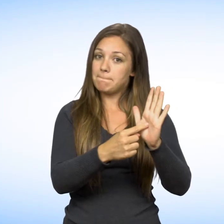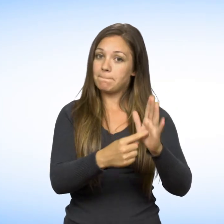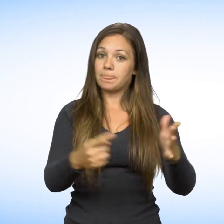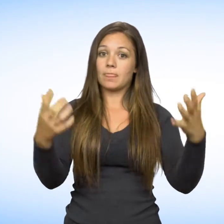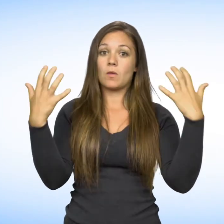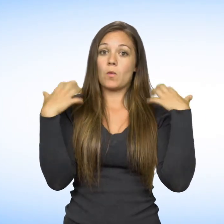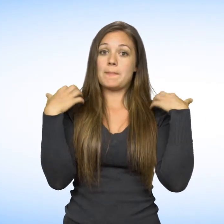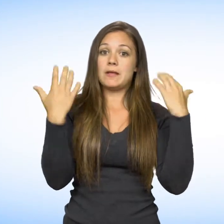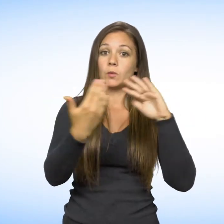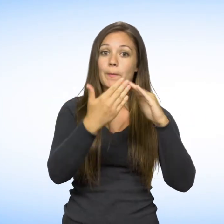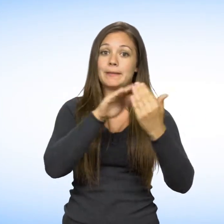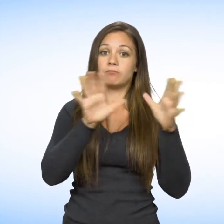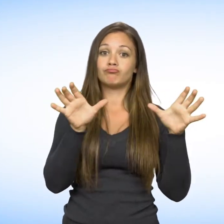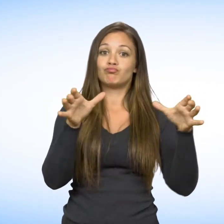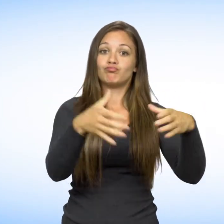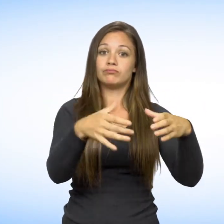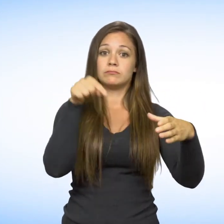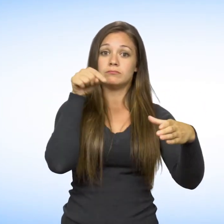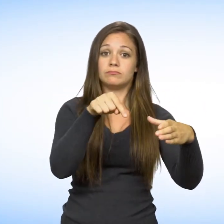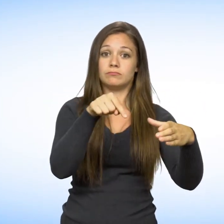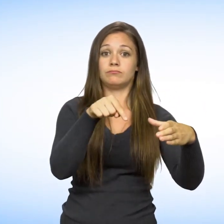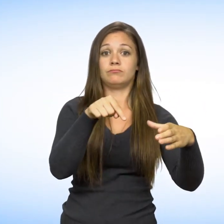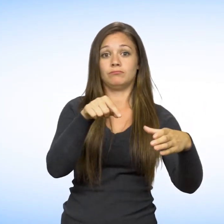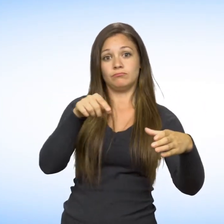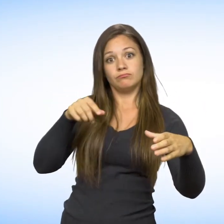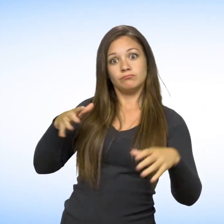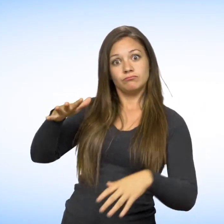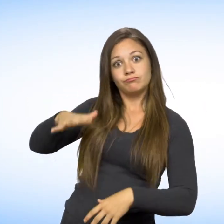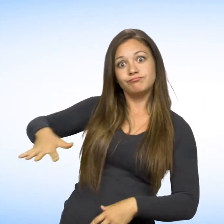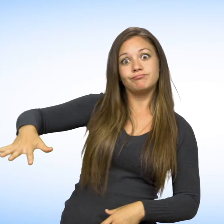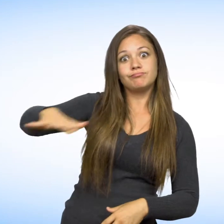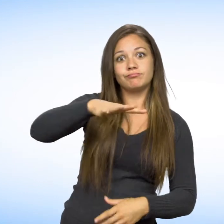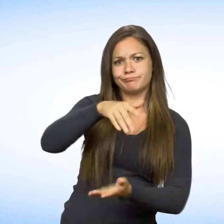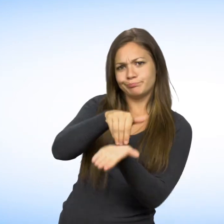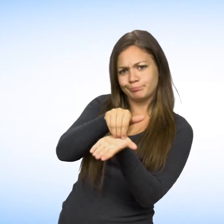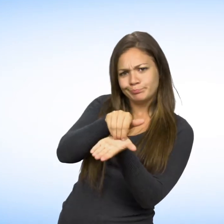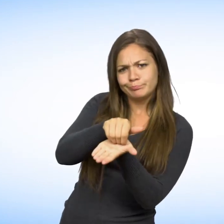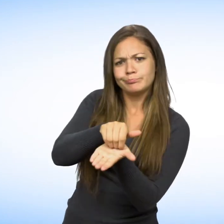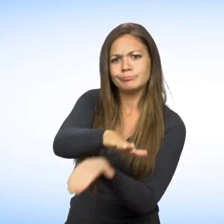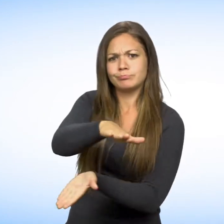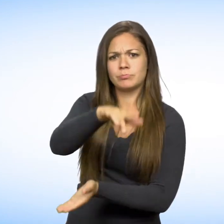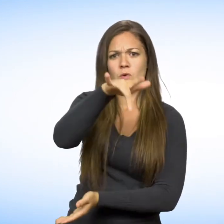par exemple on ne peut vous exclure d'un comité de citoyens parce que votre langue maternelle est l'espagnol